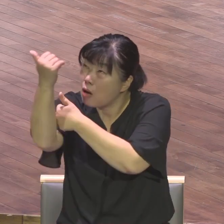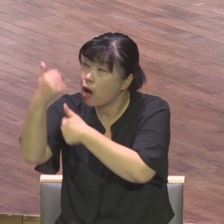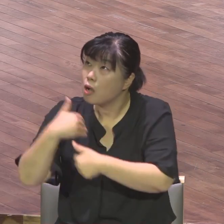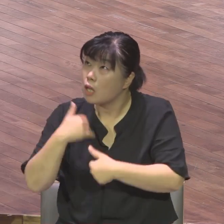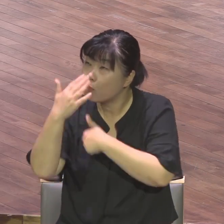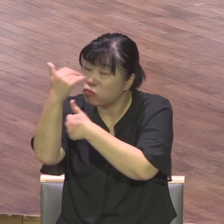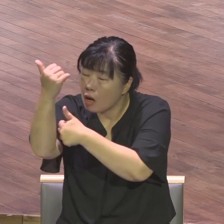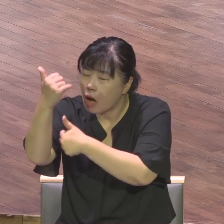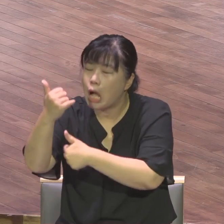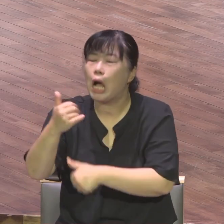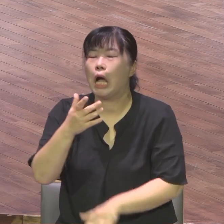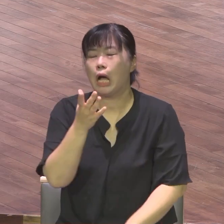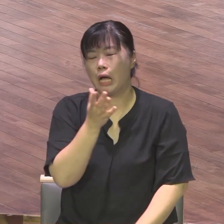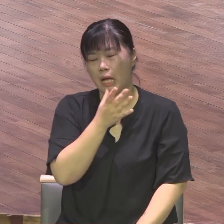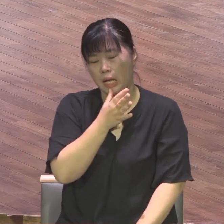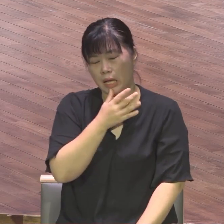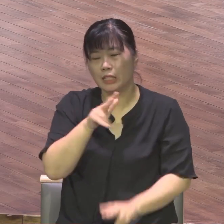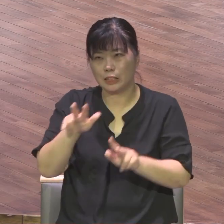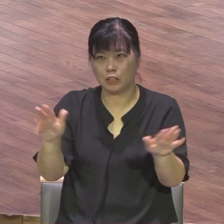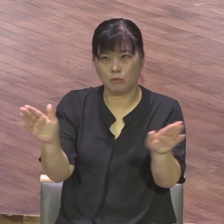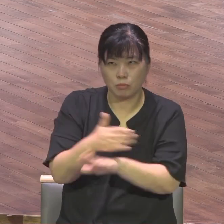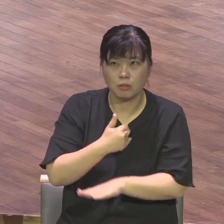주옵소서.